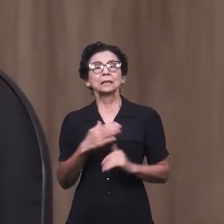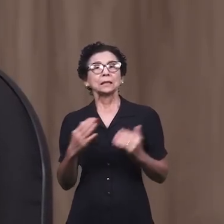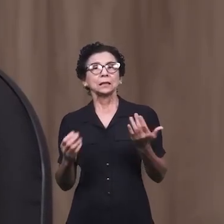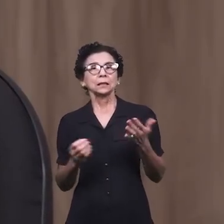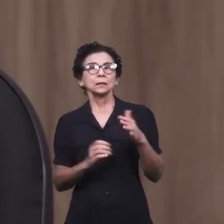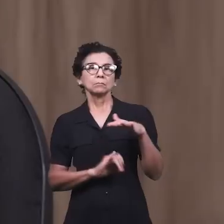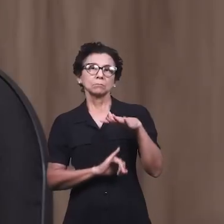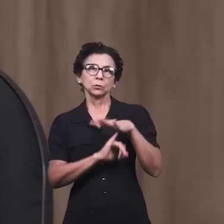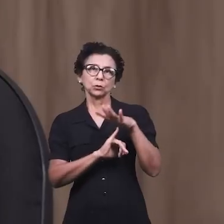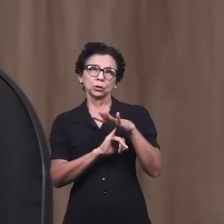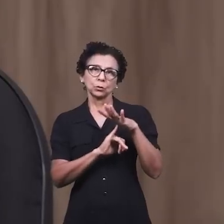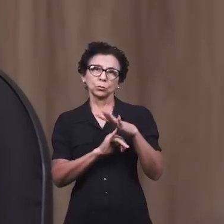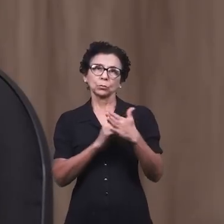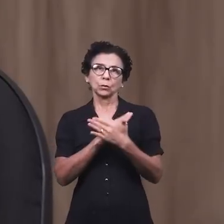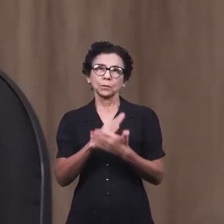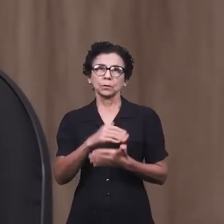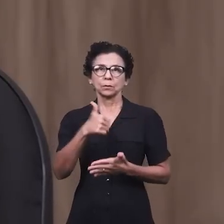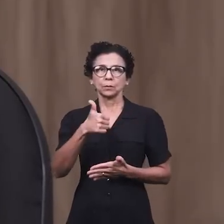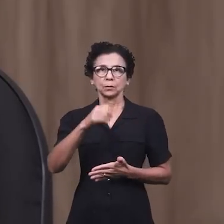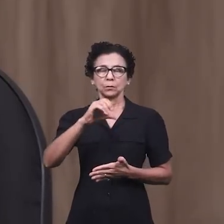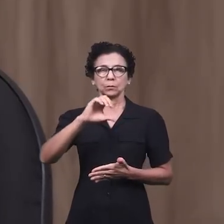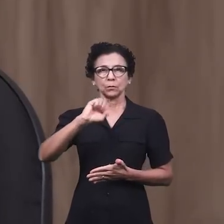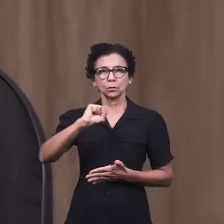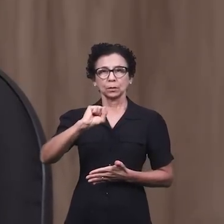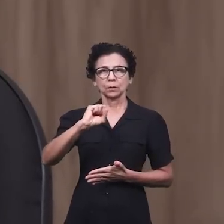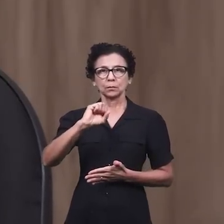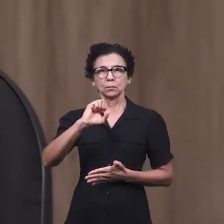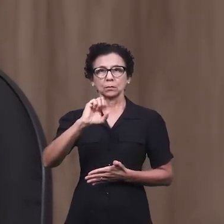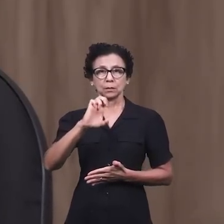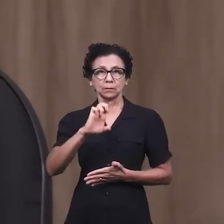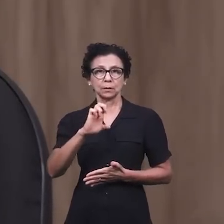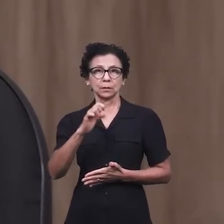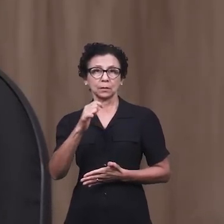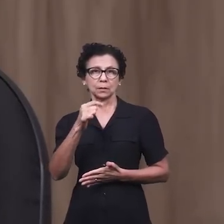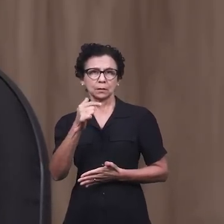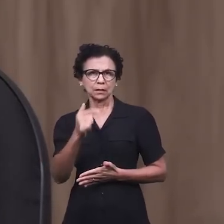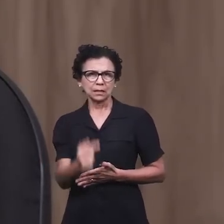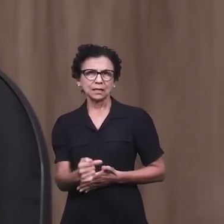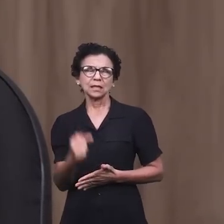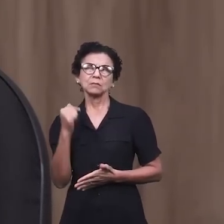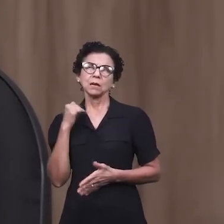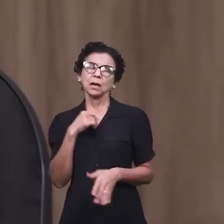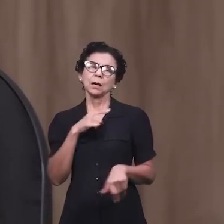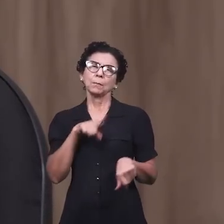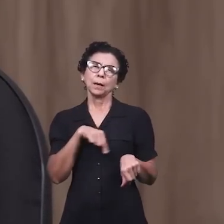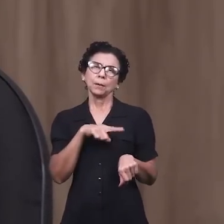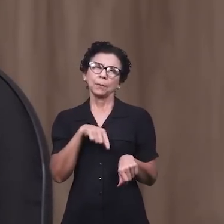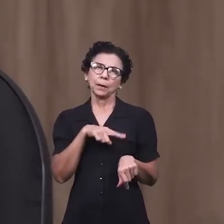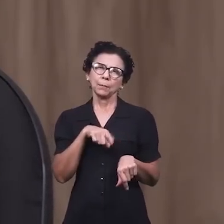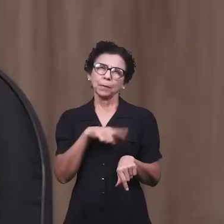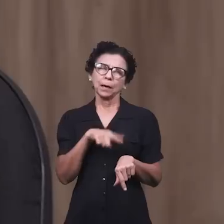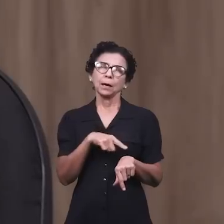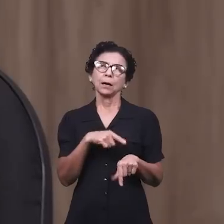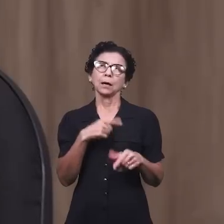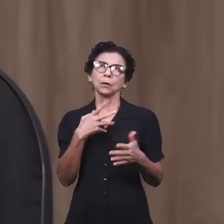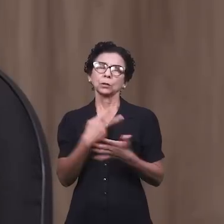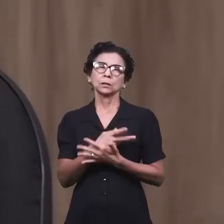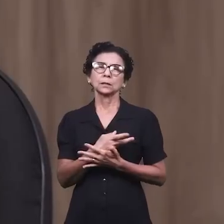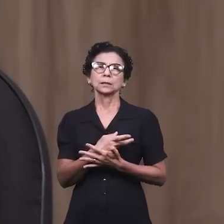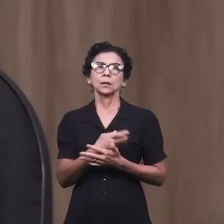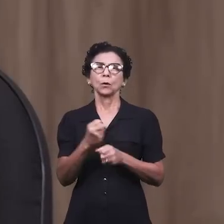em 1857. Mas só que, com o decorrer do tempo, em